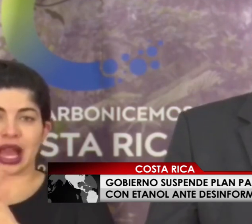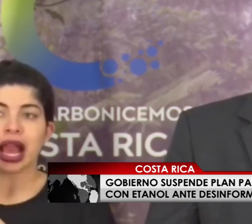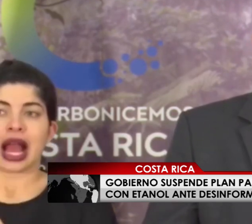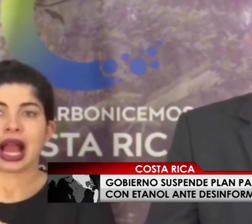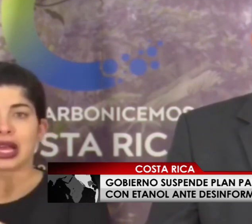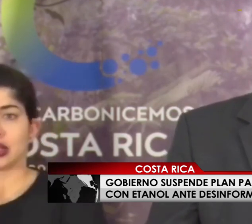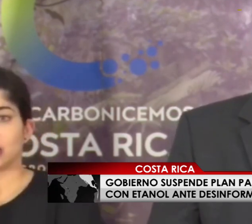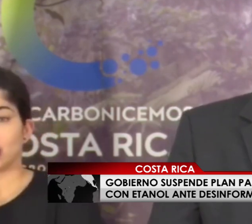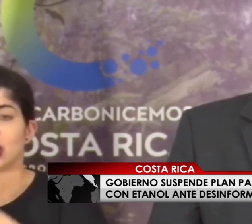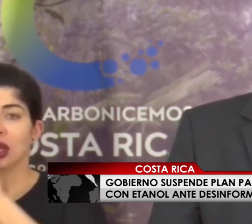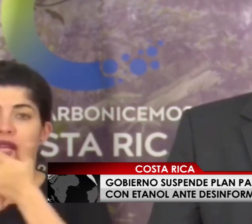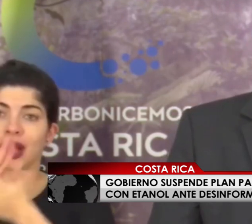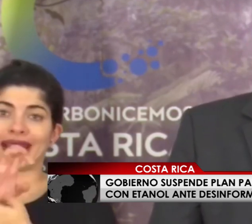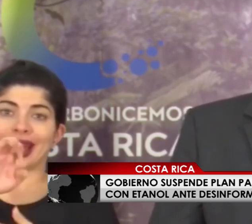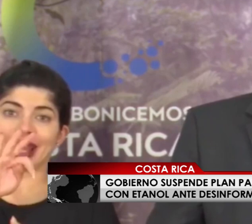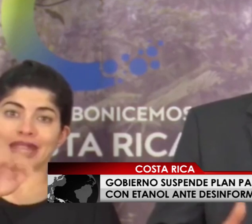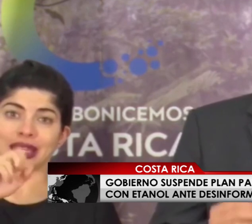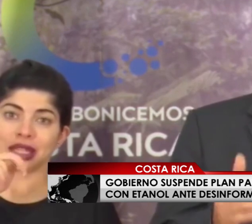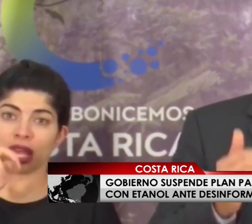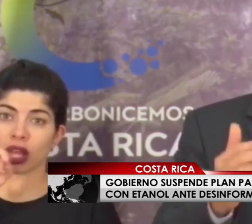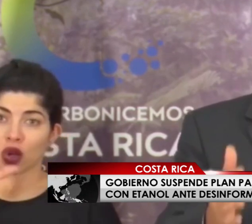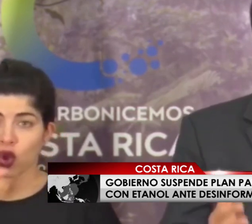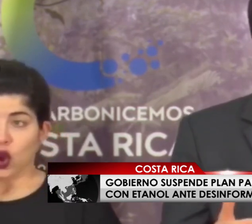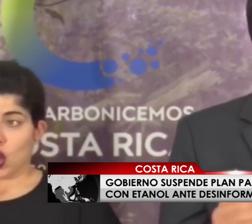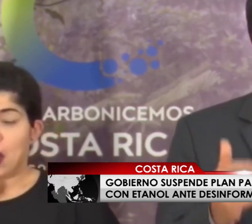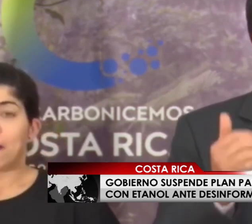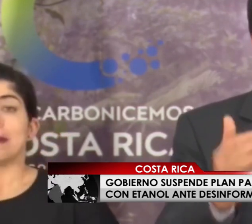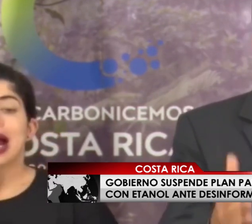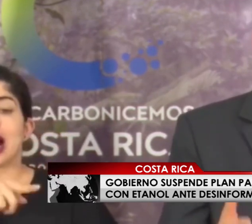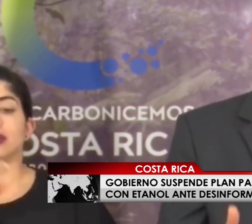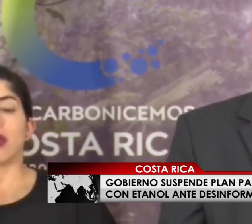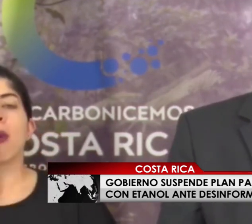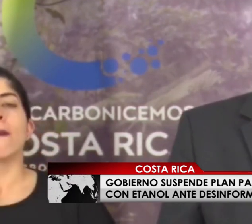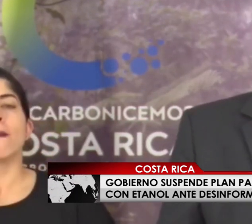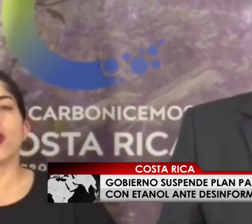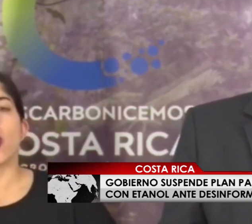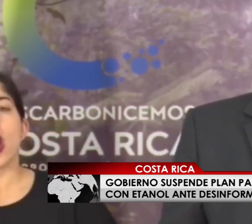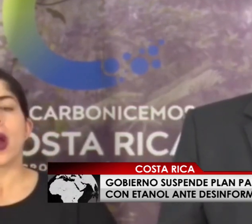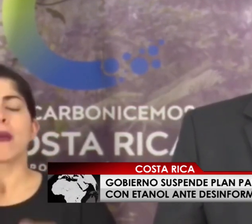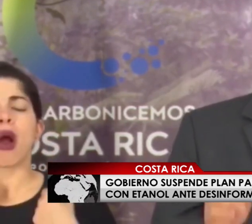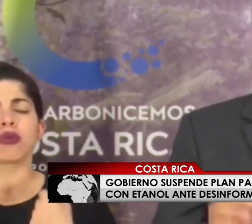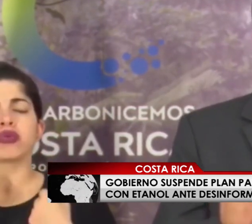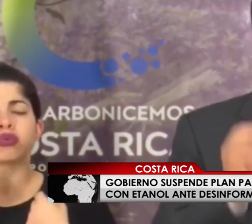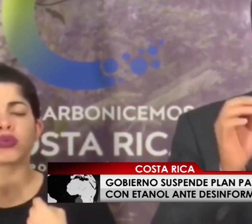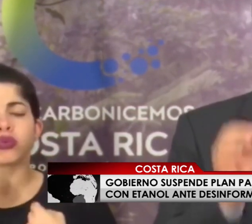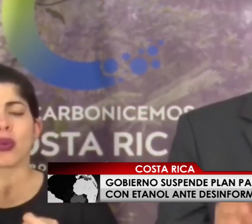gasolina con etanol para que lo prueben, lo experimenten y